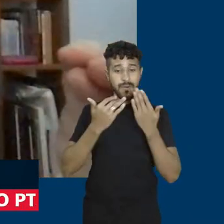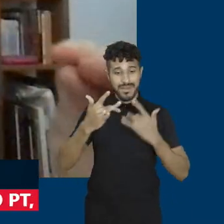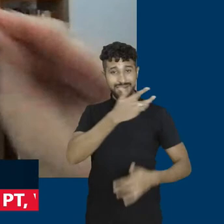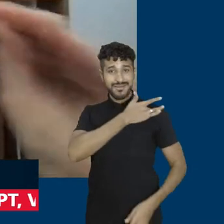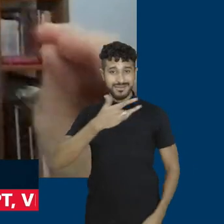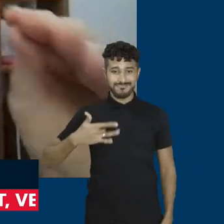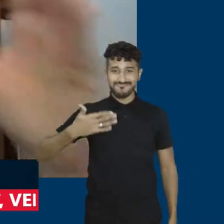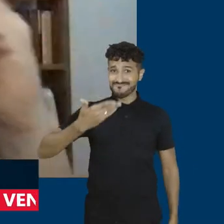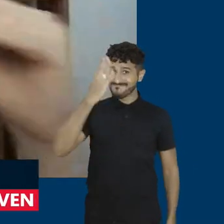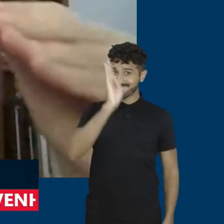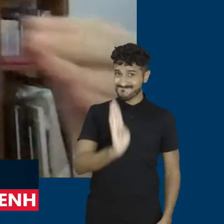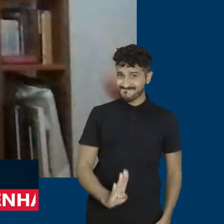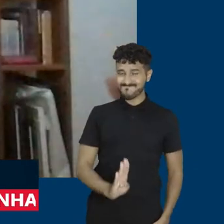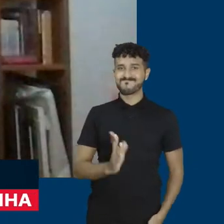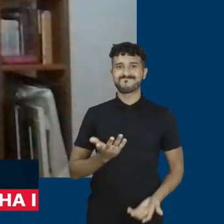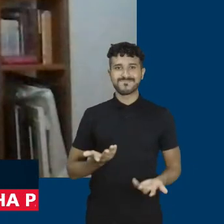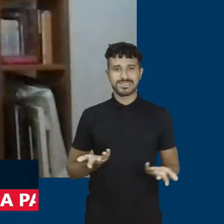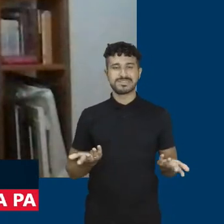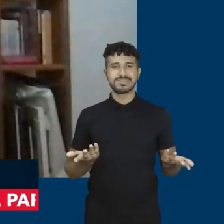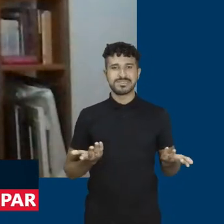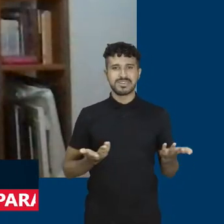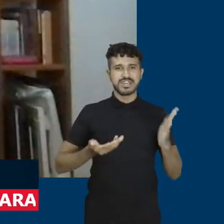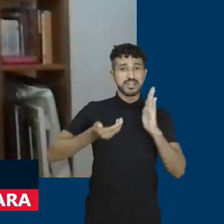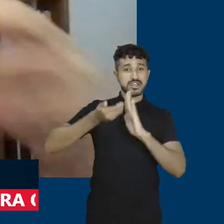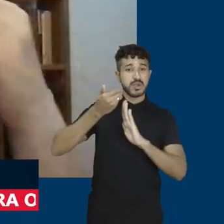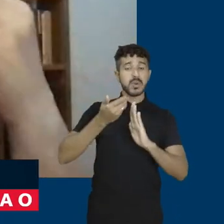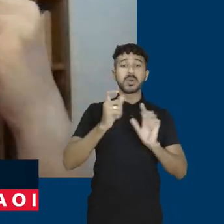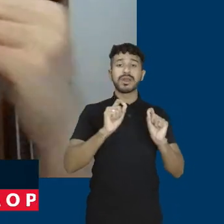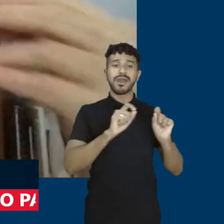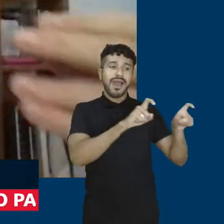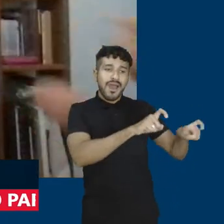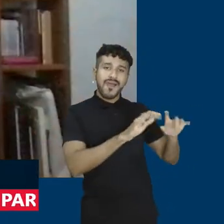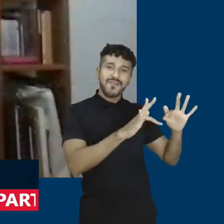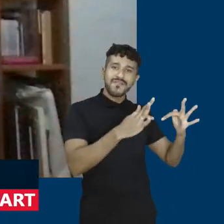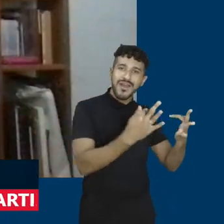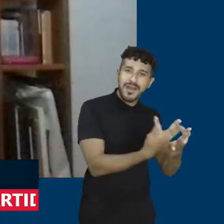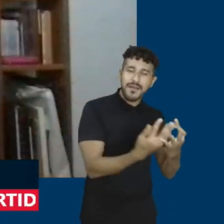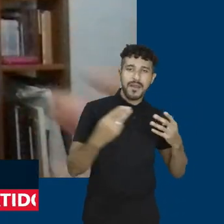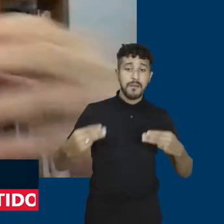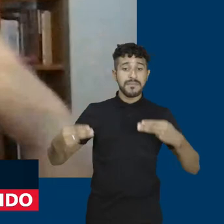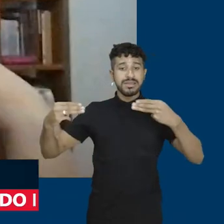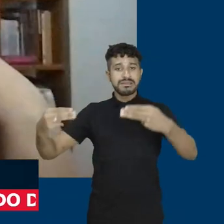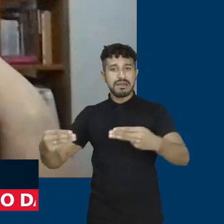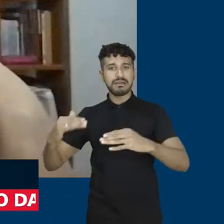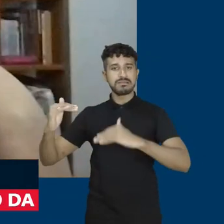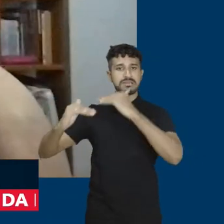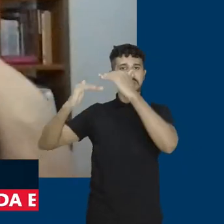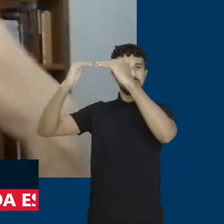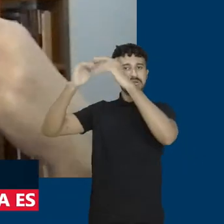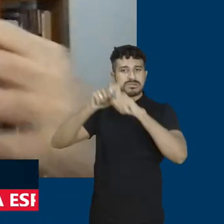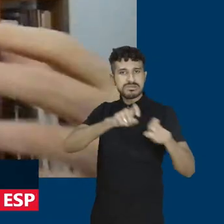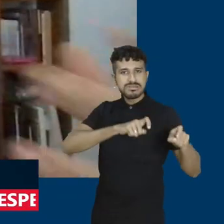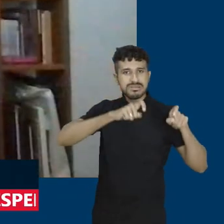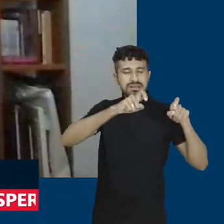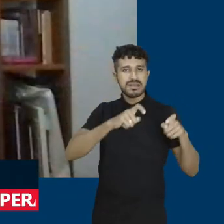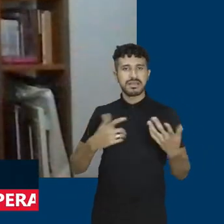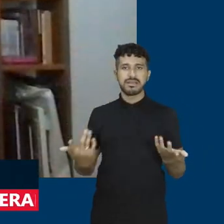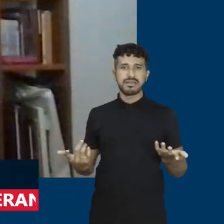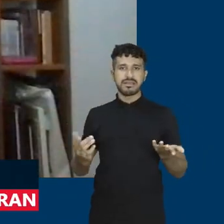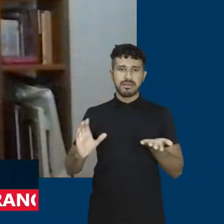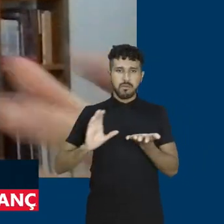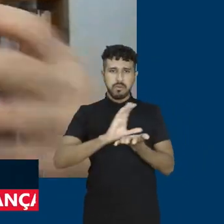no Brasil. Ao desmontar a agricultura familiar, ao desmontar o Ministério do Desenvolvimento Agrário, ao parar de ter